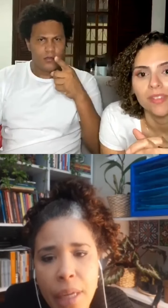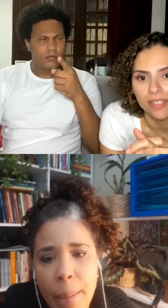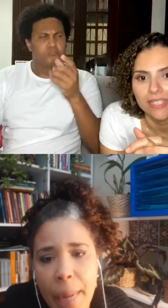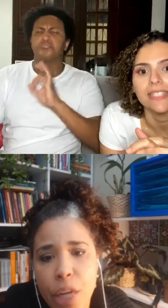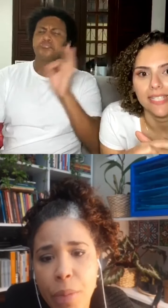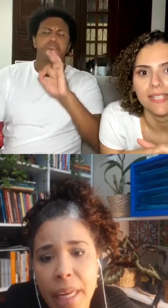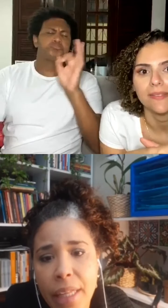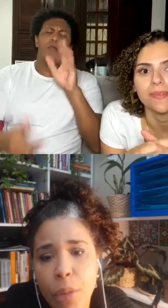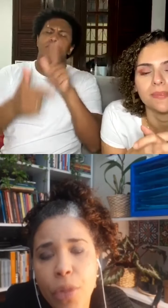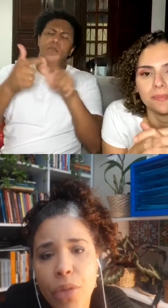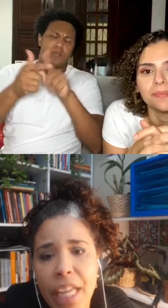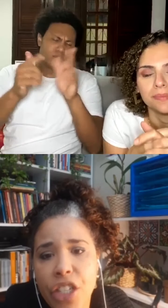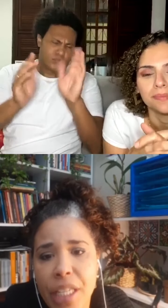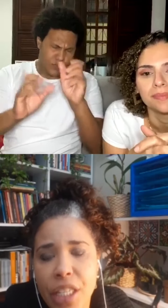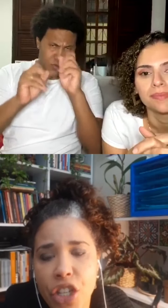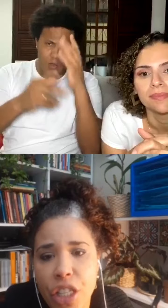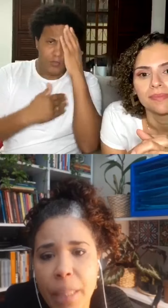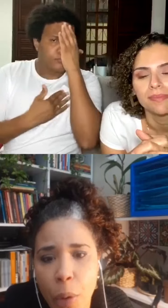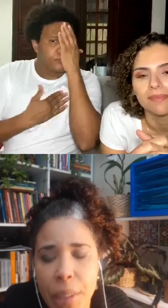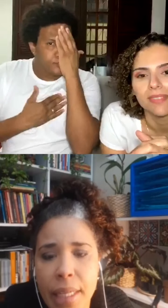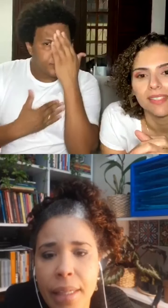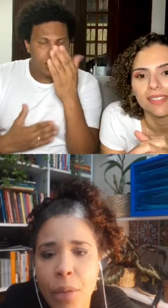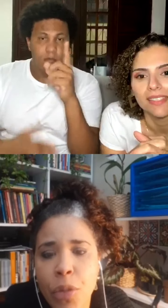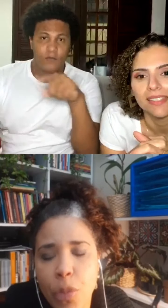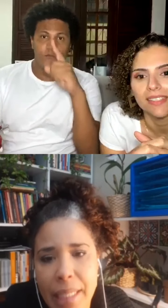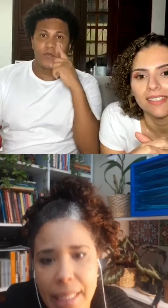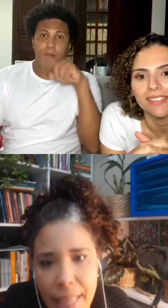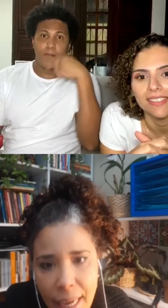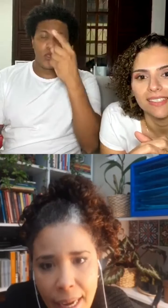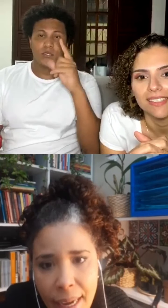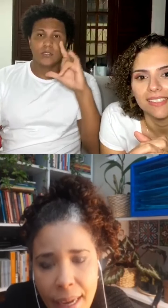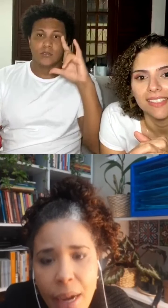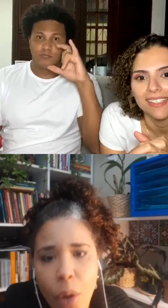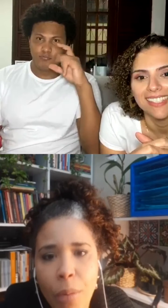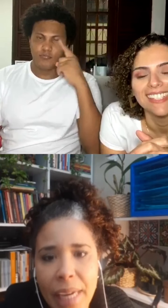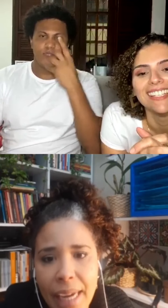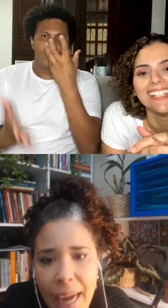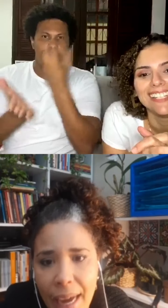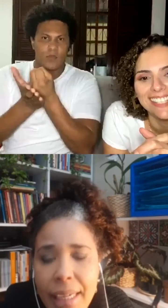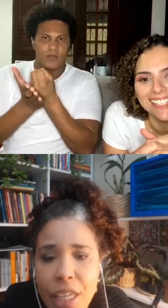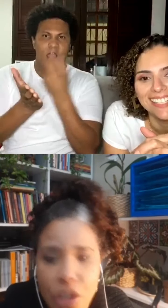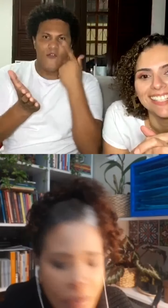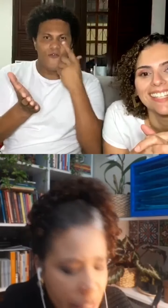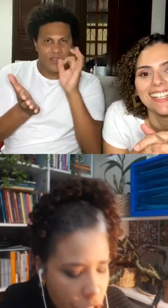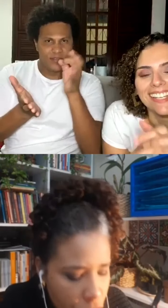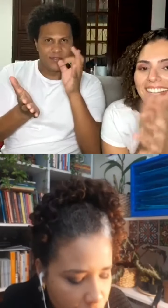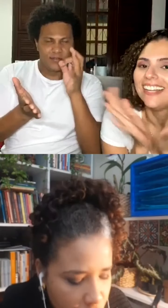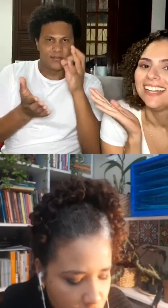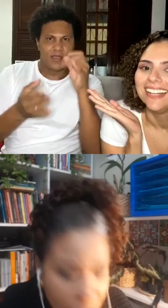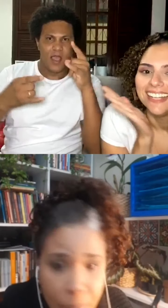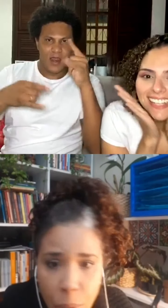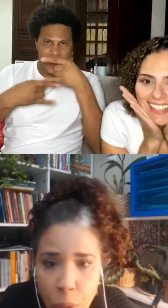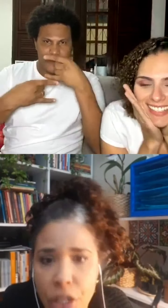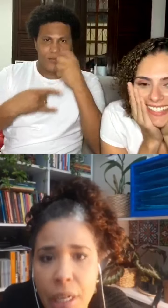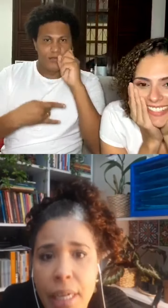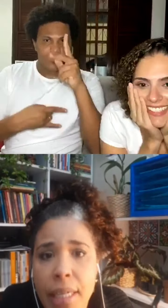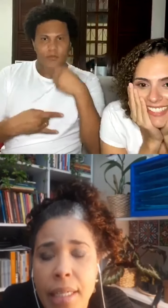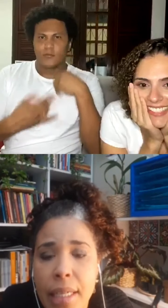para elas poderem ter oportunidade de assistir depois. Então, muito prazer. Obrigada. Quem estiver assistindo o vídeo